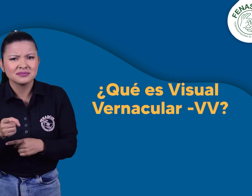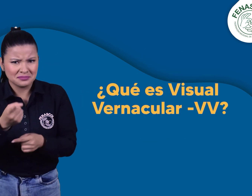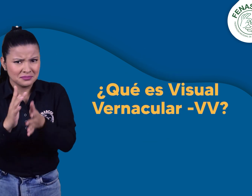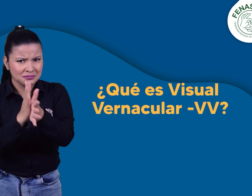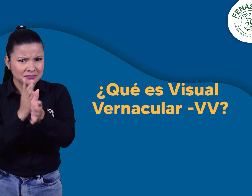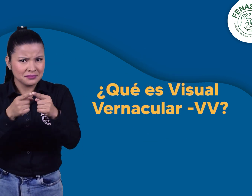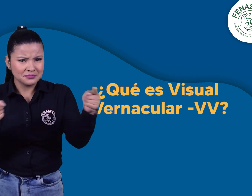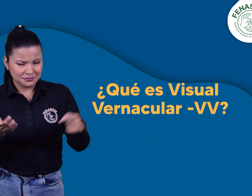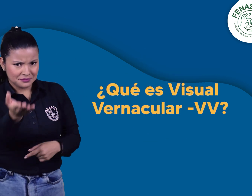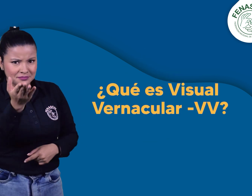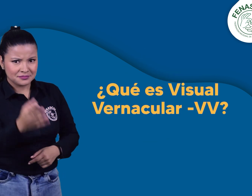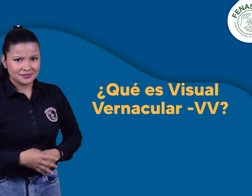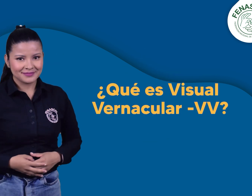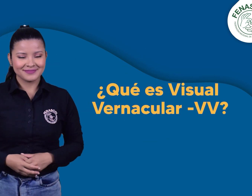Cuéntanos más, Sandra.